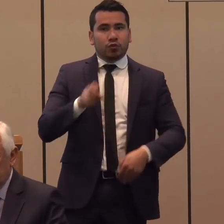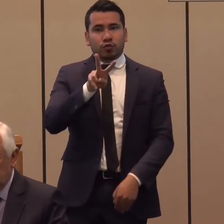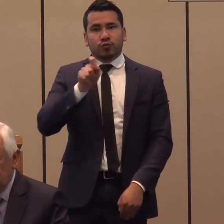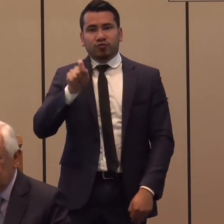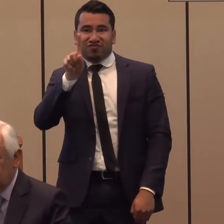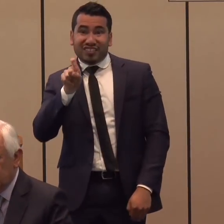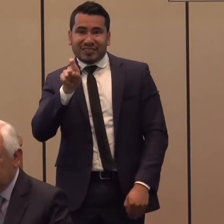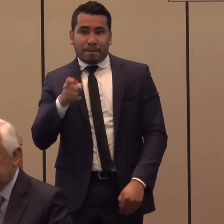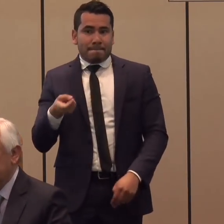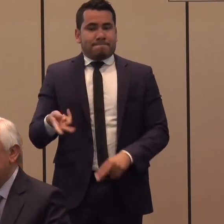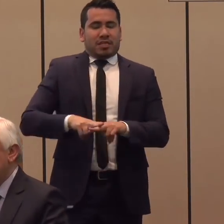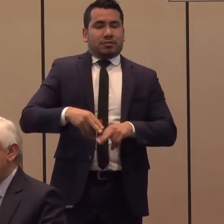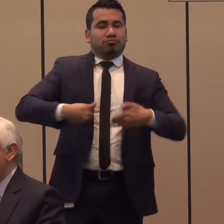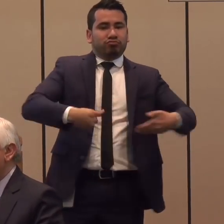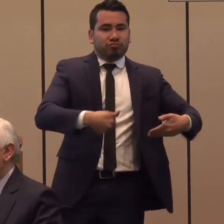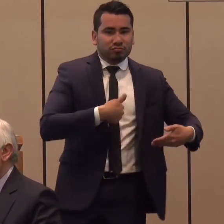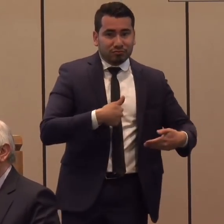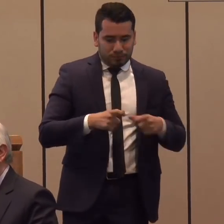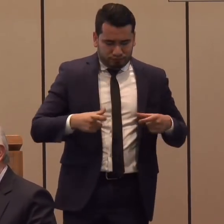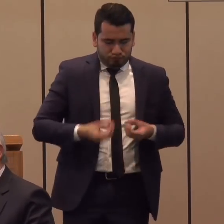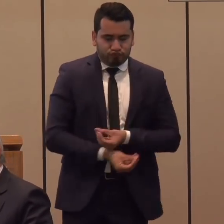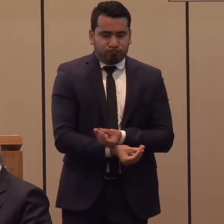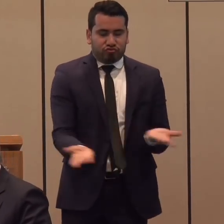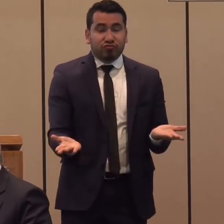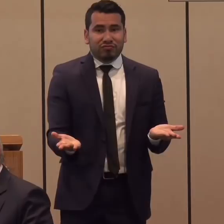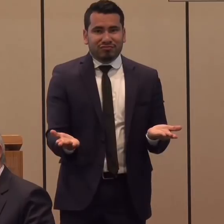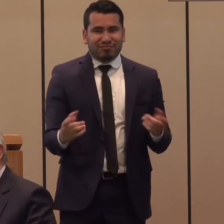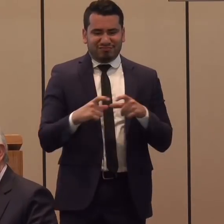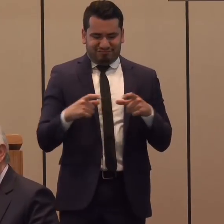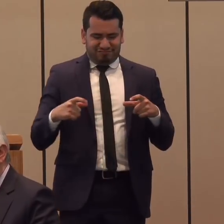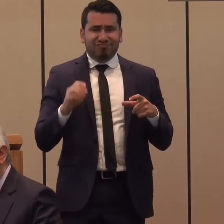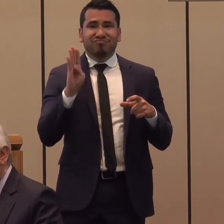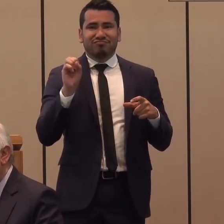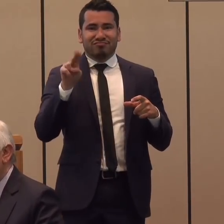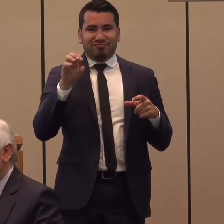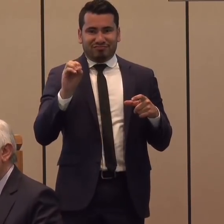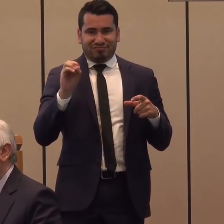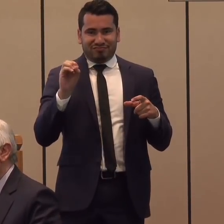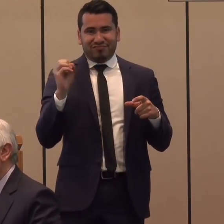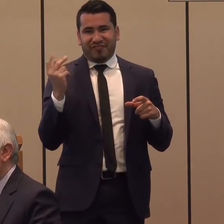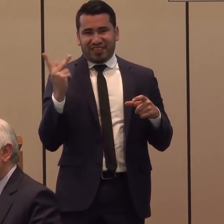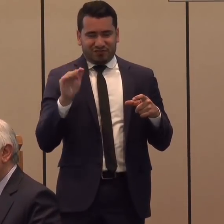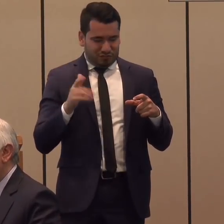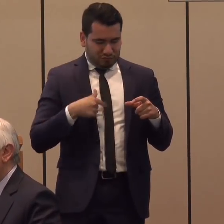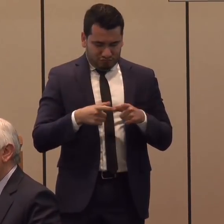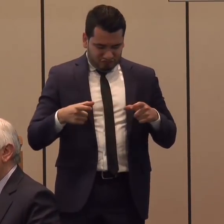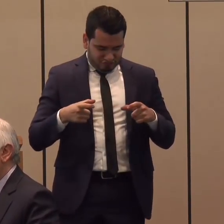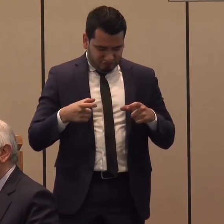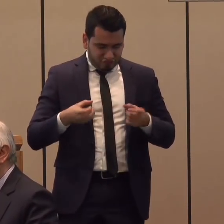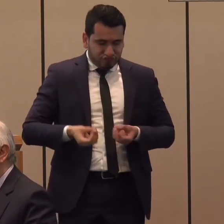estos 200 mil millones de pesos bono verde dedicado ese recaudo a